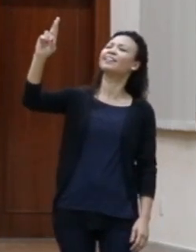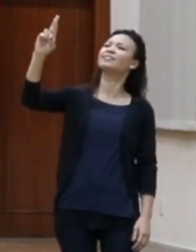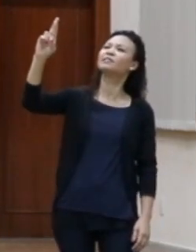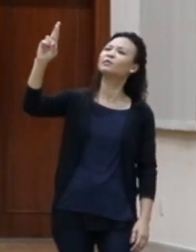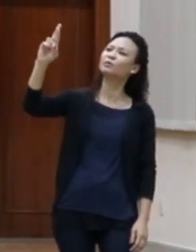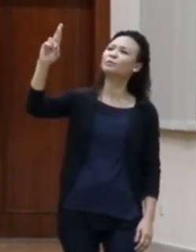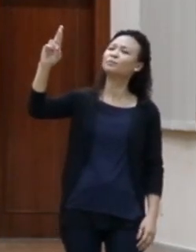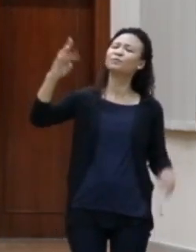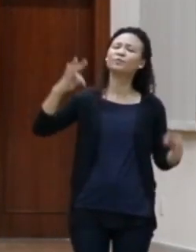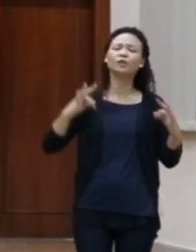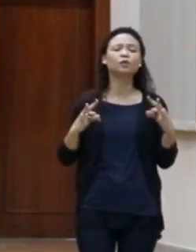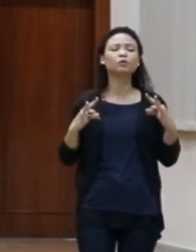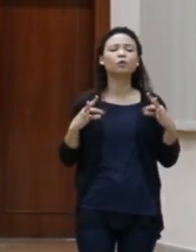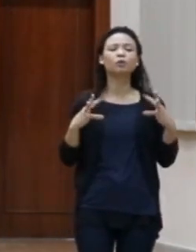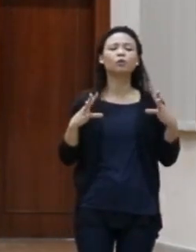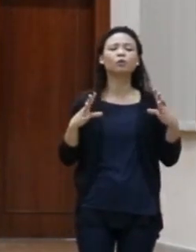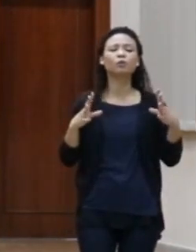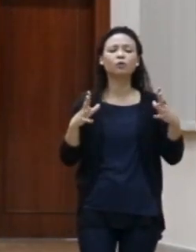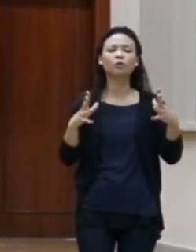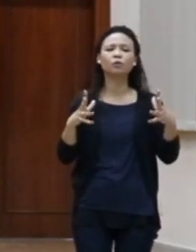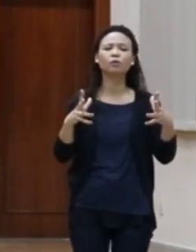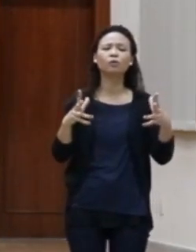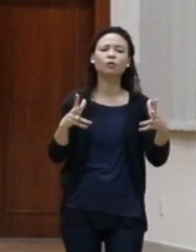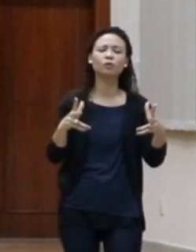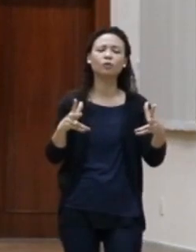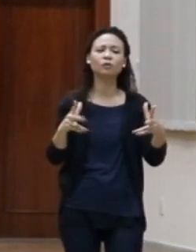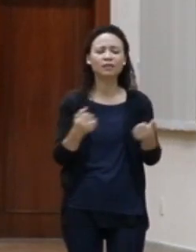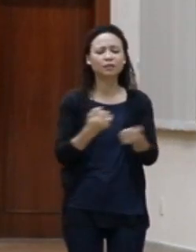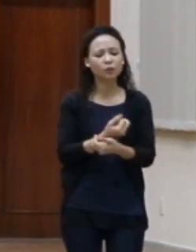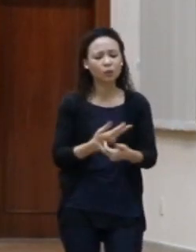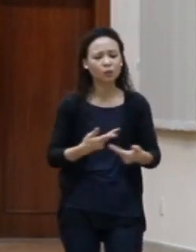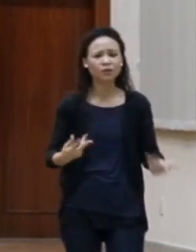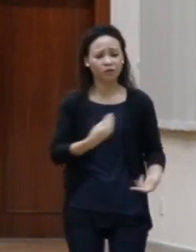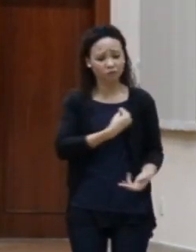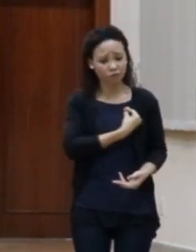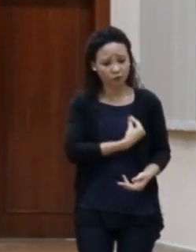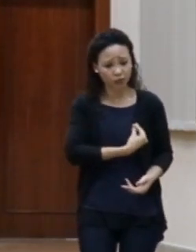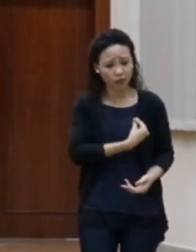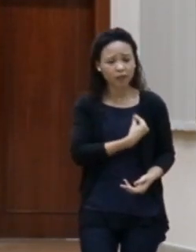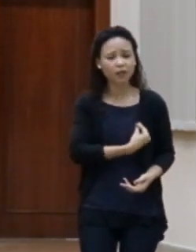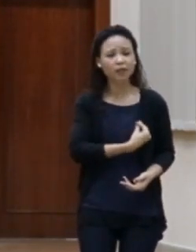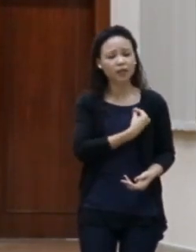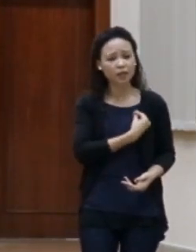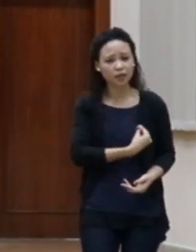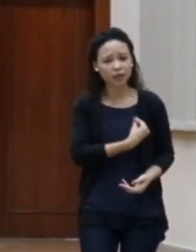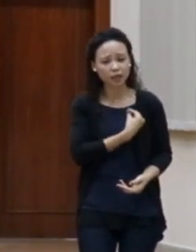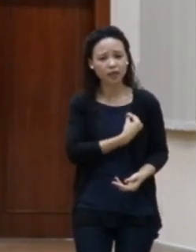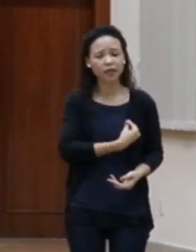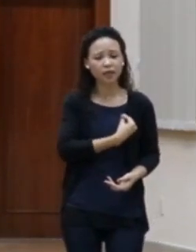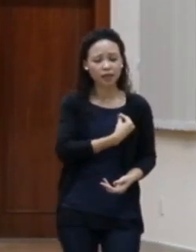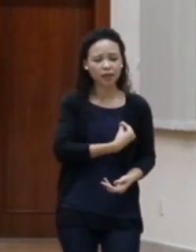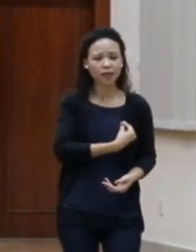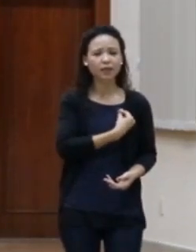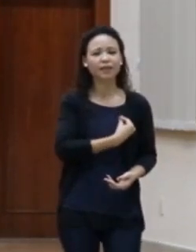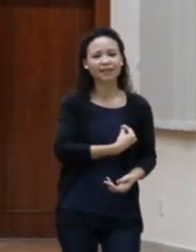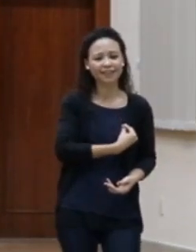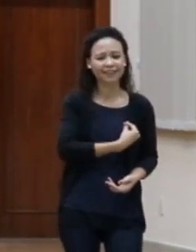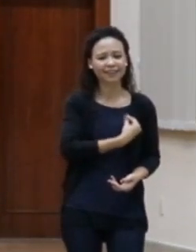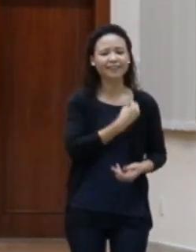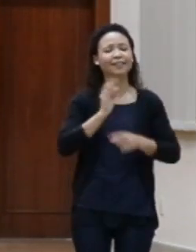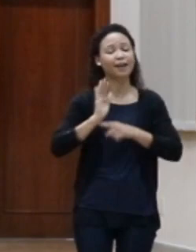Todas as coisas cooperam para o bem daqueles que